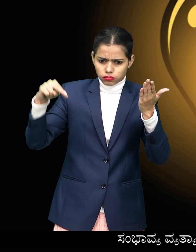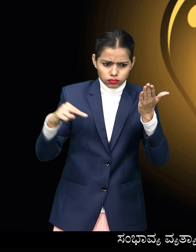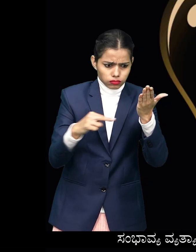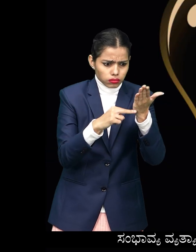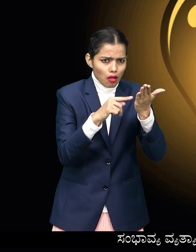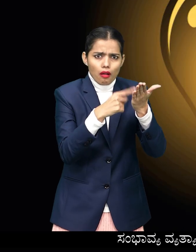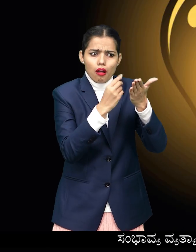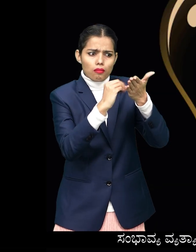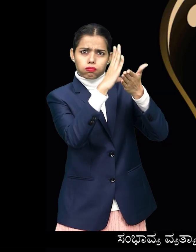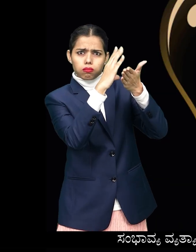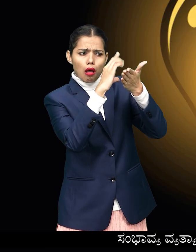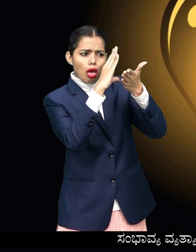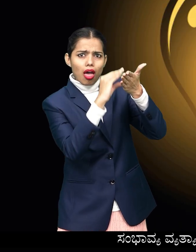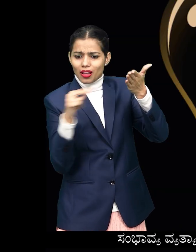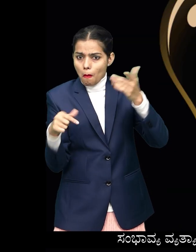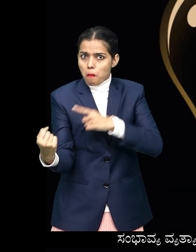ನಾನು ಇಲ್ಲಿದ್ದೇನೆ.